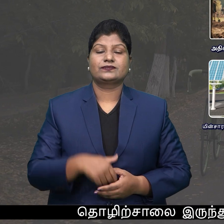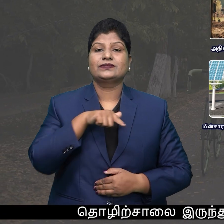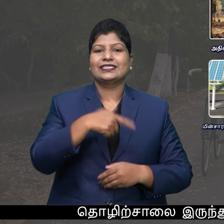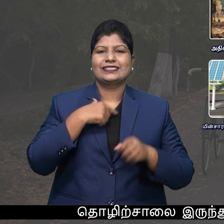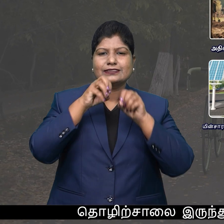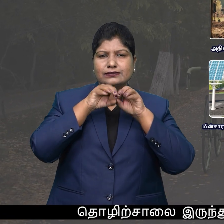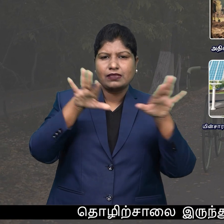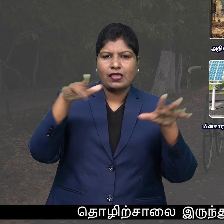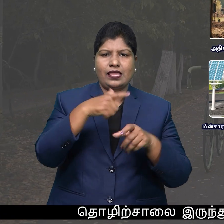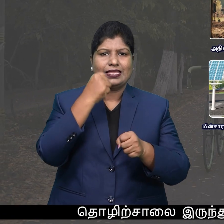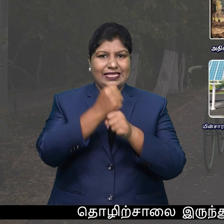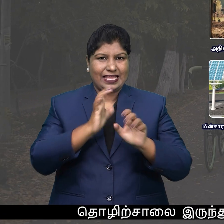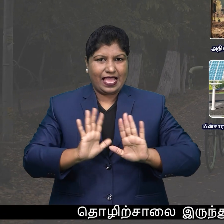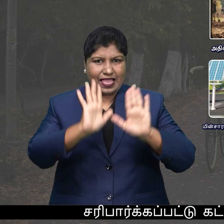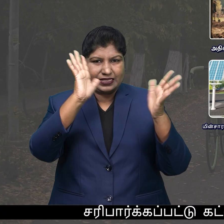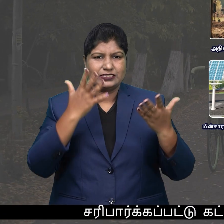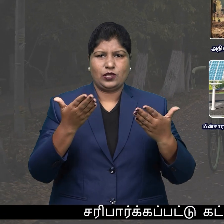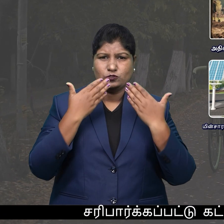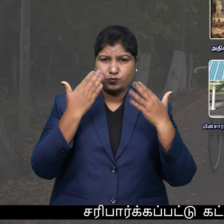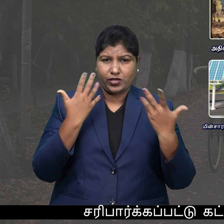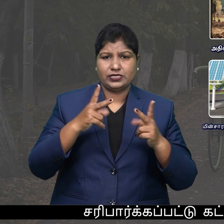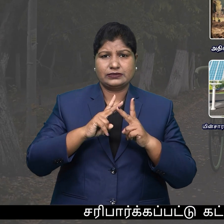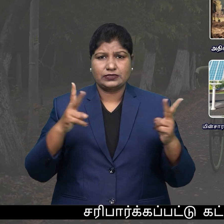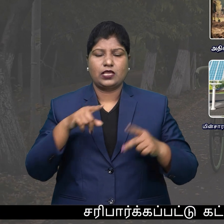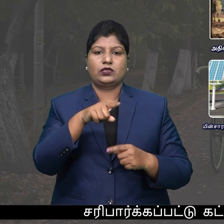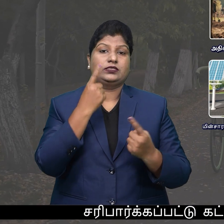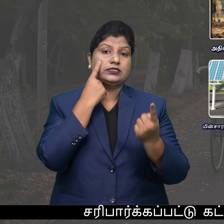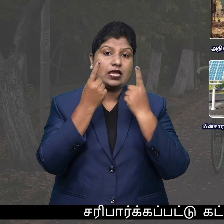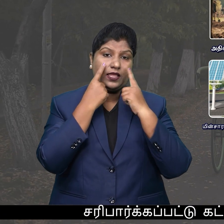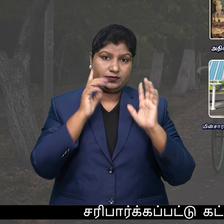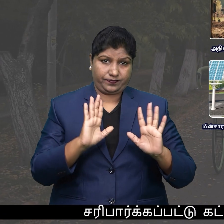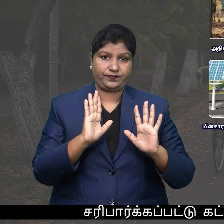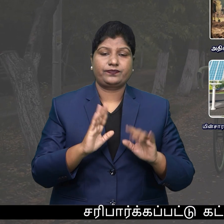தொழிற்சாலை இருந்து வெளியேறும் கழிவுகள் சரிபார்க்கப்பட்டு கட்டுப்படுத்தப்பட வேண்டும்.